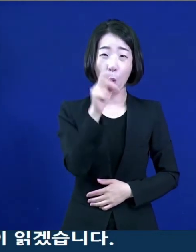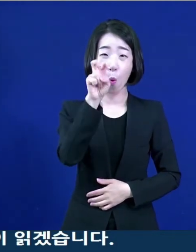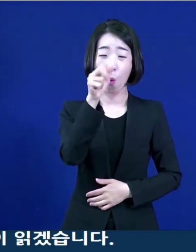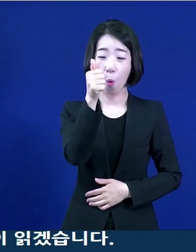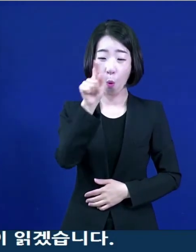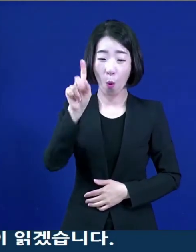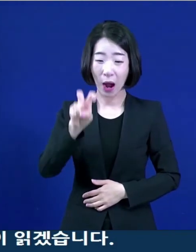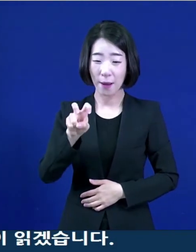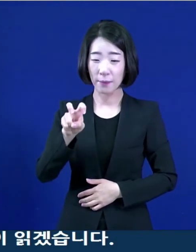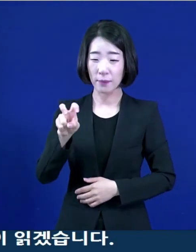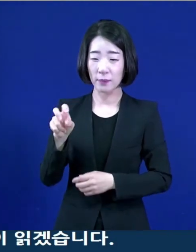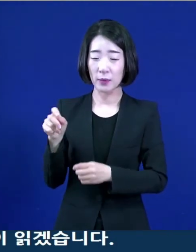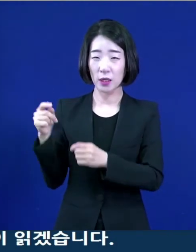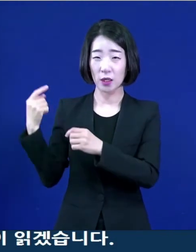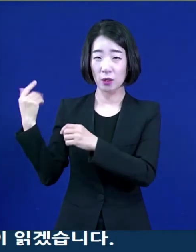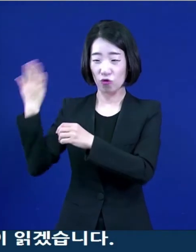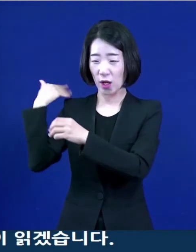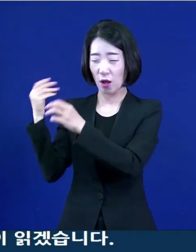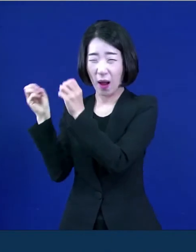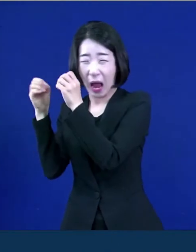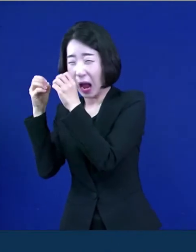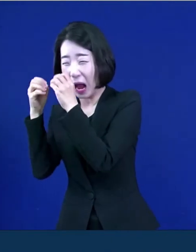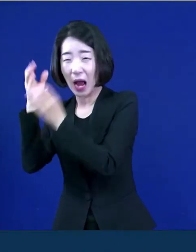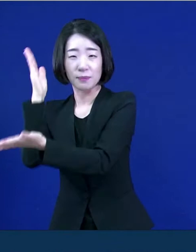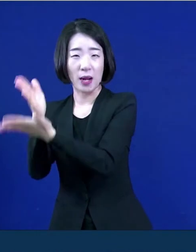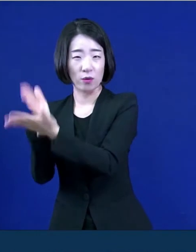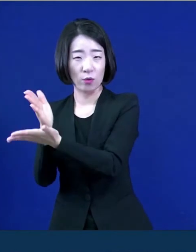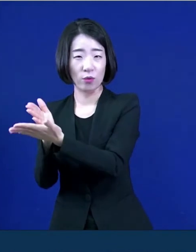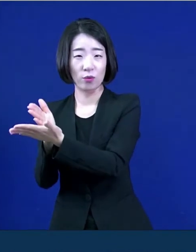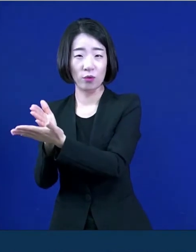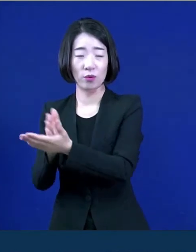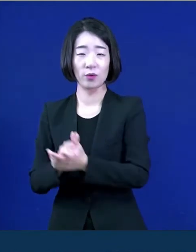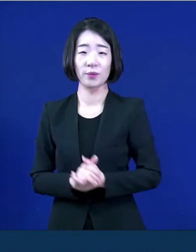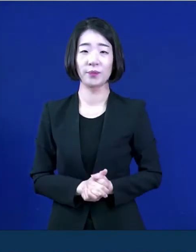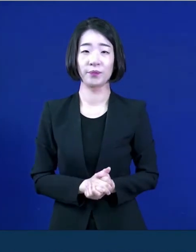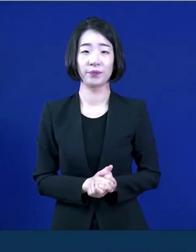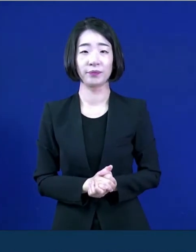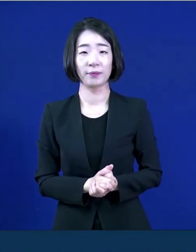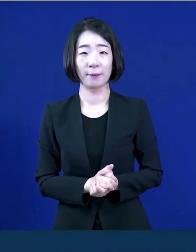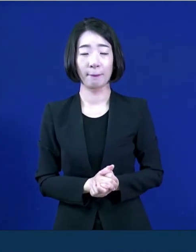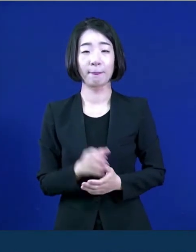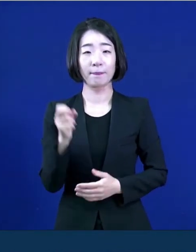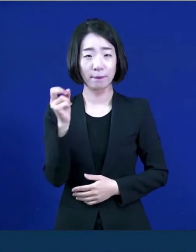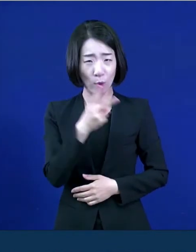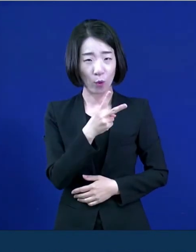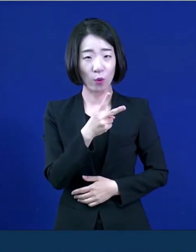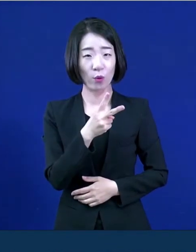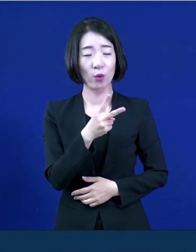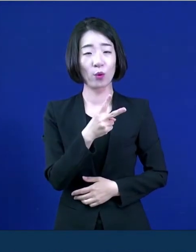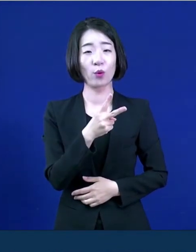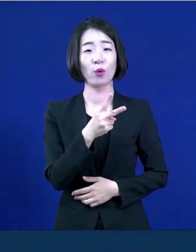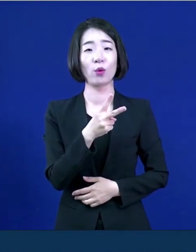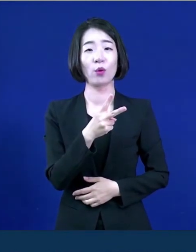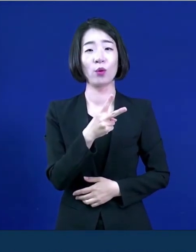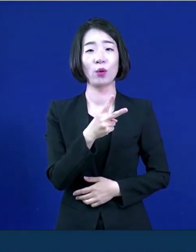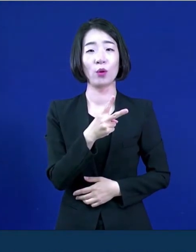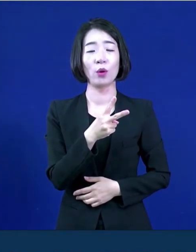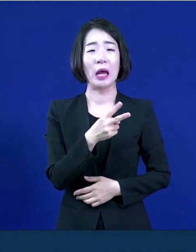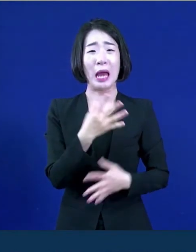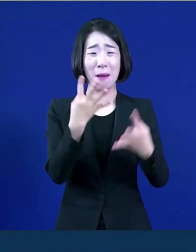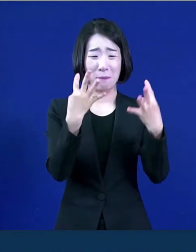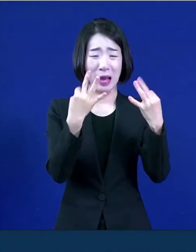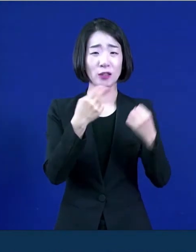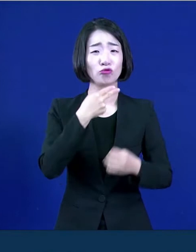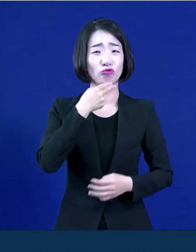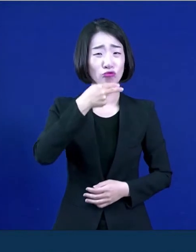것 같네요. 여기 여성들을 위한 교훈으로 나오는 거 보니까. 근데 그 다음은 조금 이해가 잘 안 됩니다. 많은